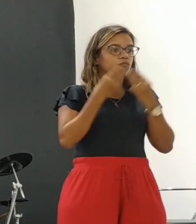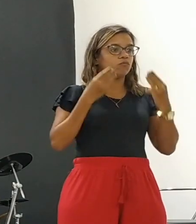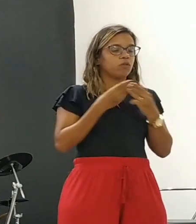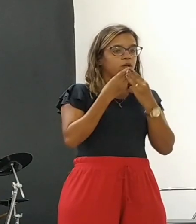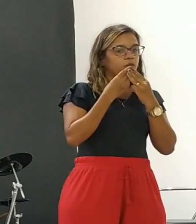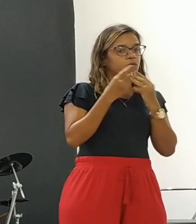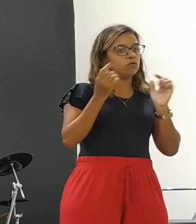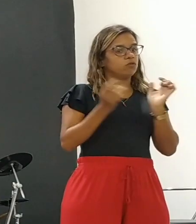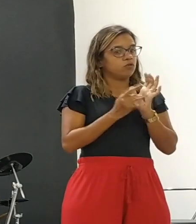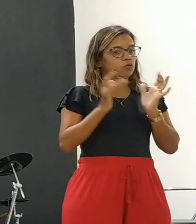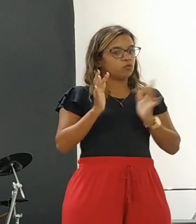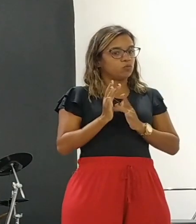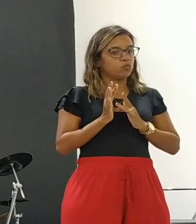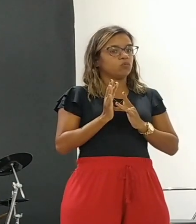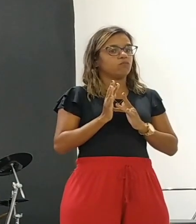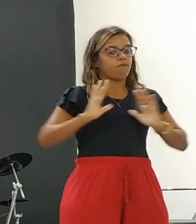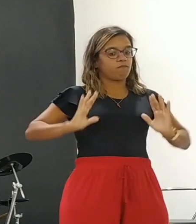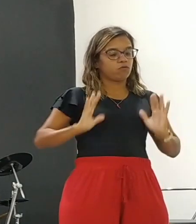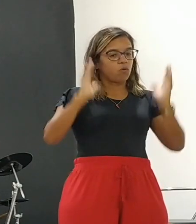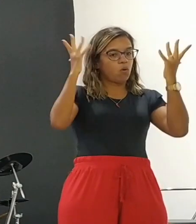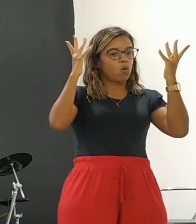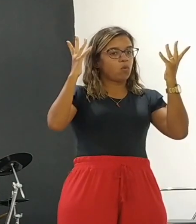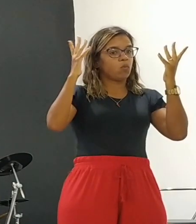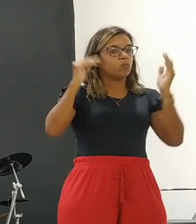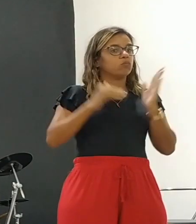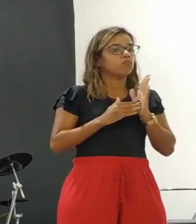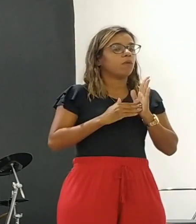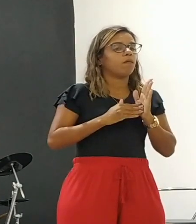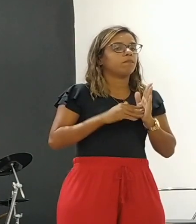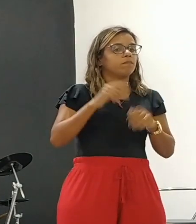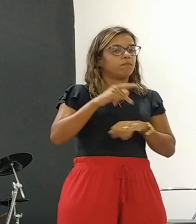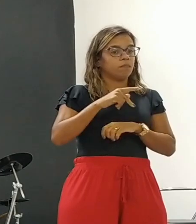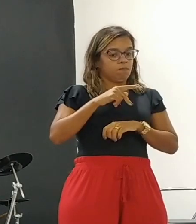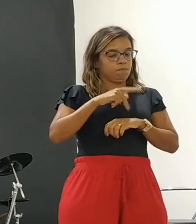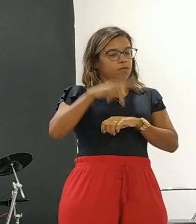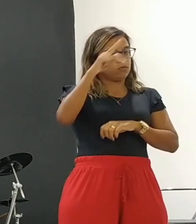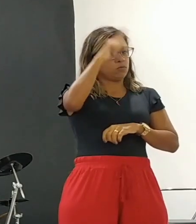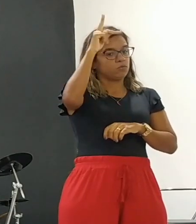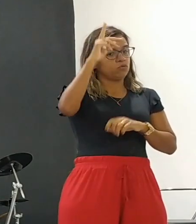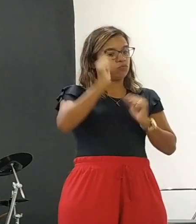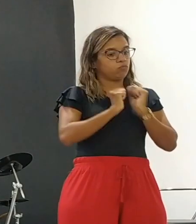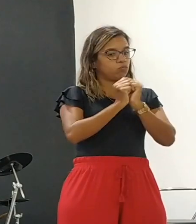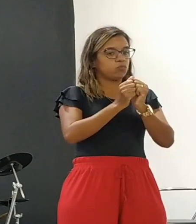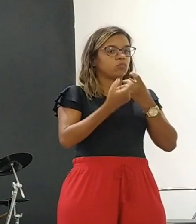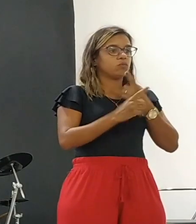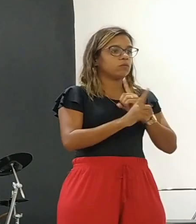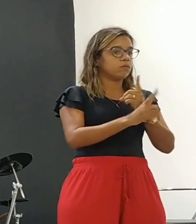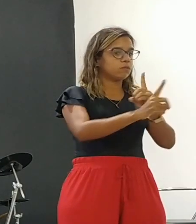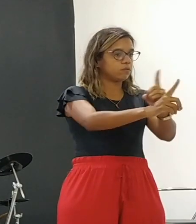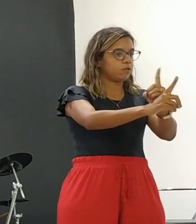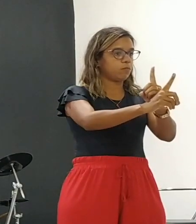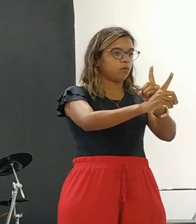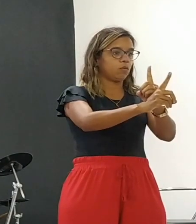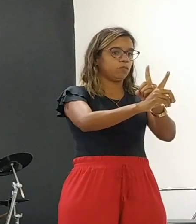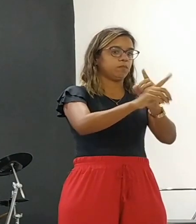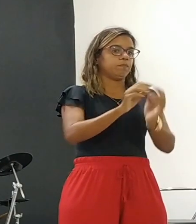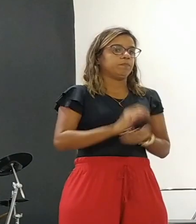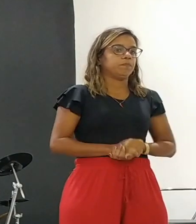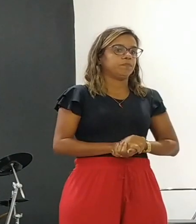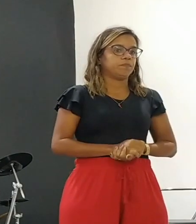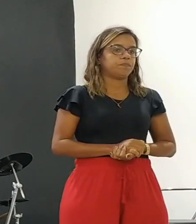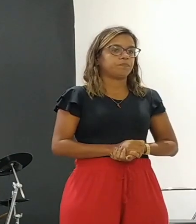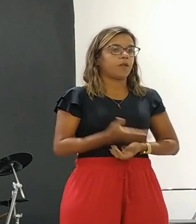ele comemorou a última Páscoa com os seus discípulos, porque a primeira Páscoa ela era a